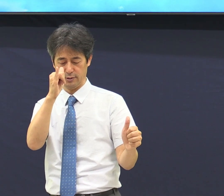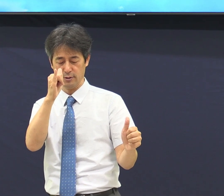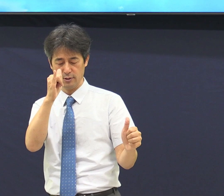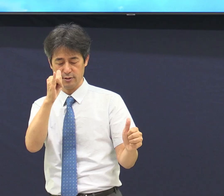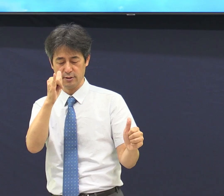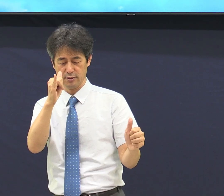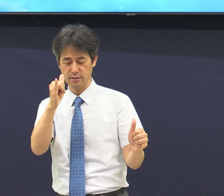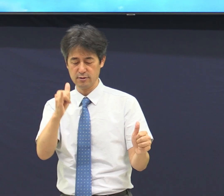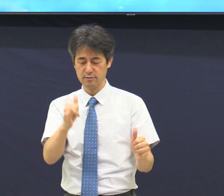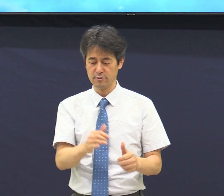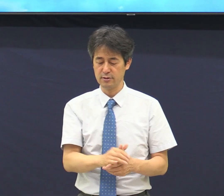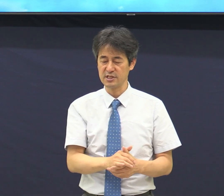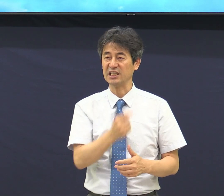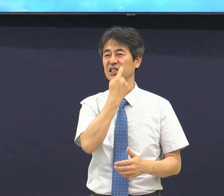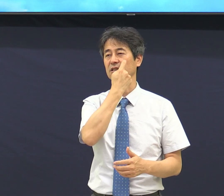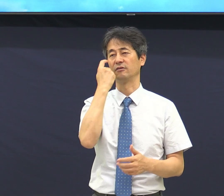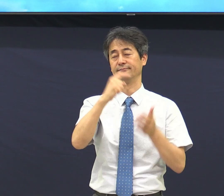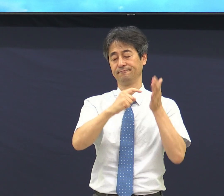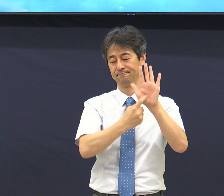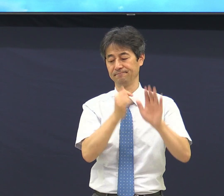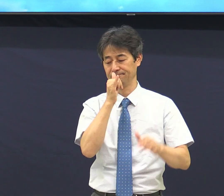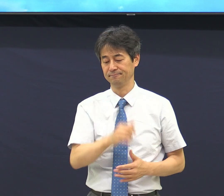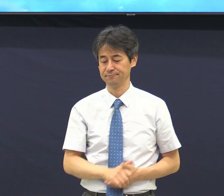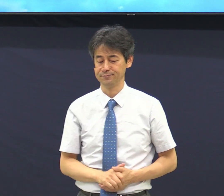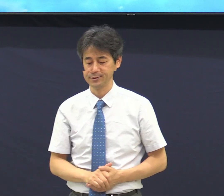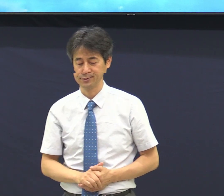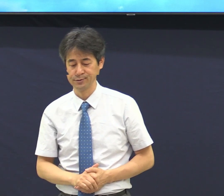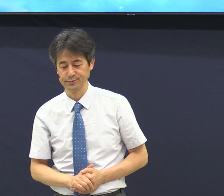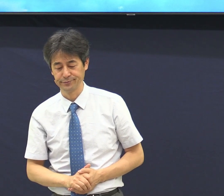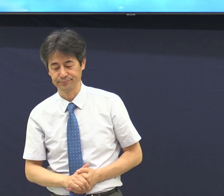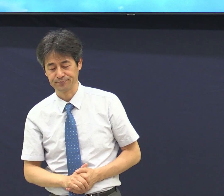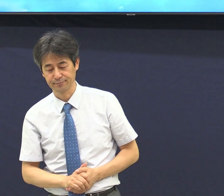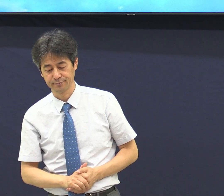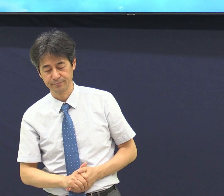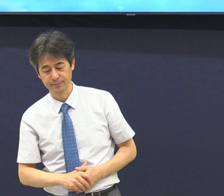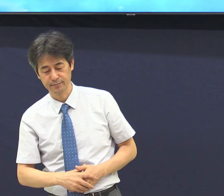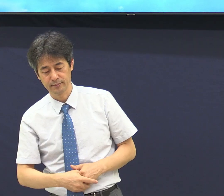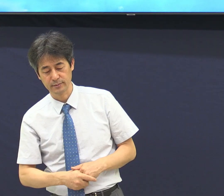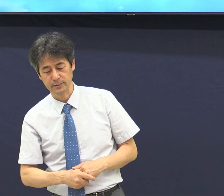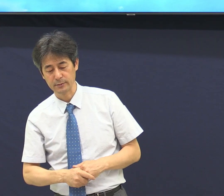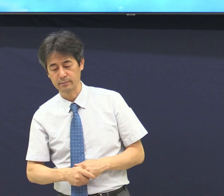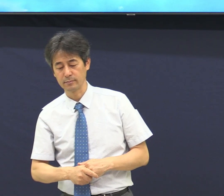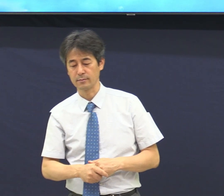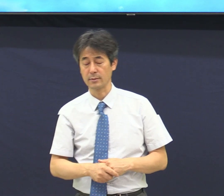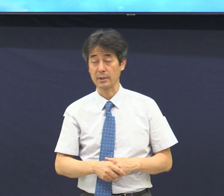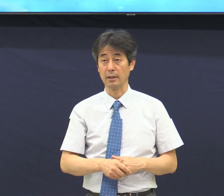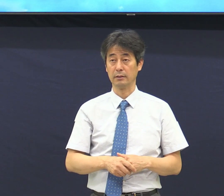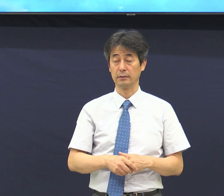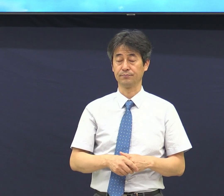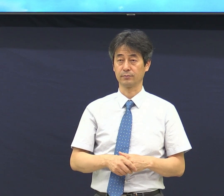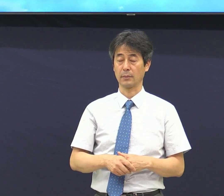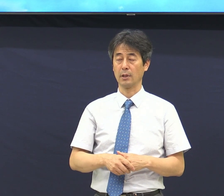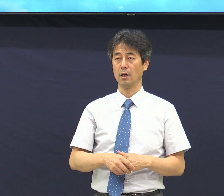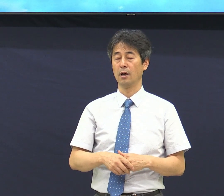사람의 생명을 구원하고자 하는 주님의 뜻임을 우리는 그런 전략임을 우리는 알 수